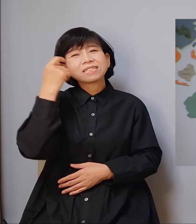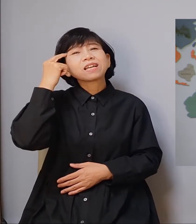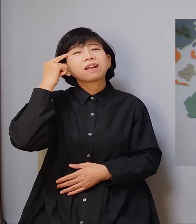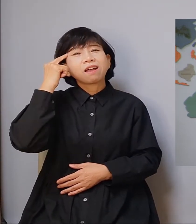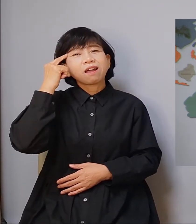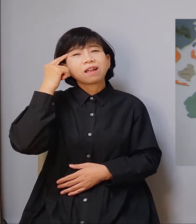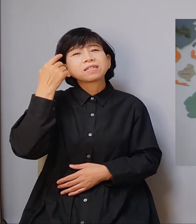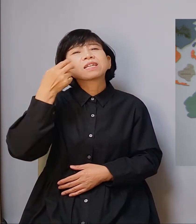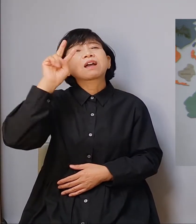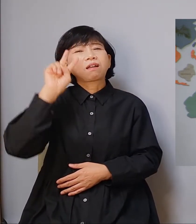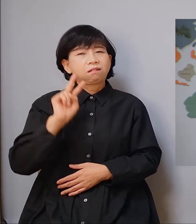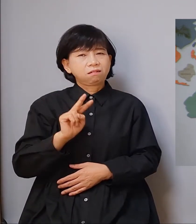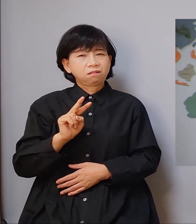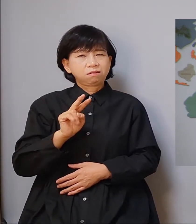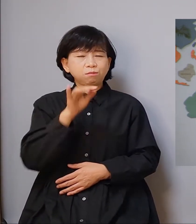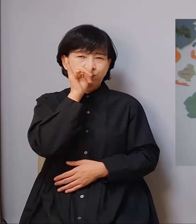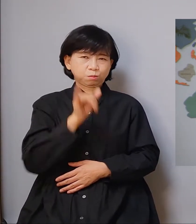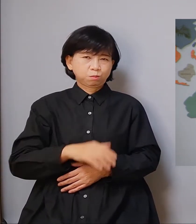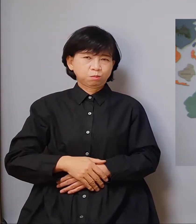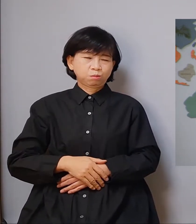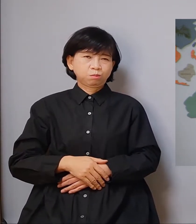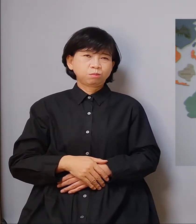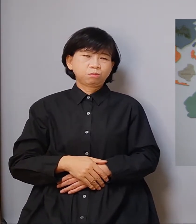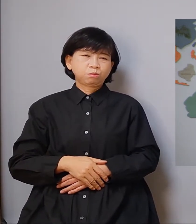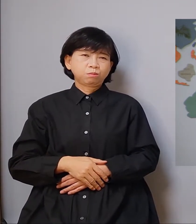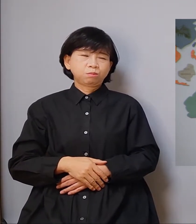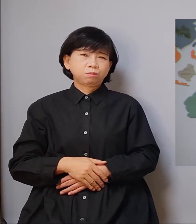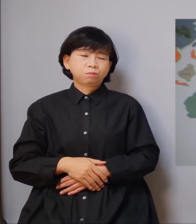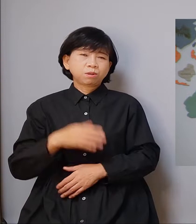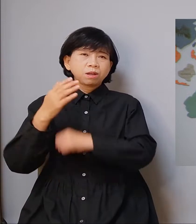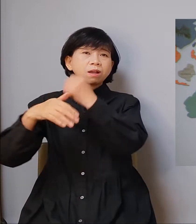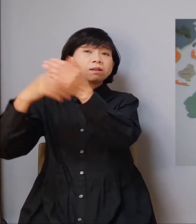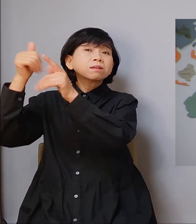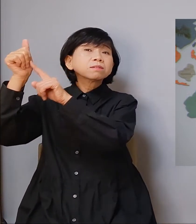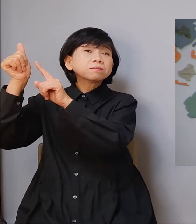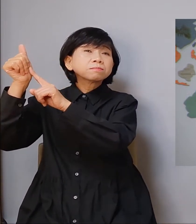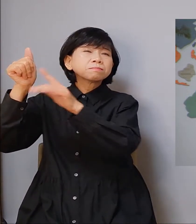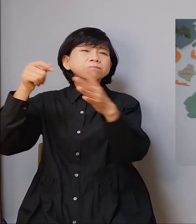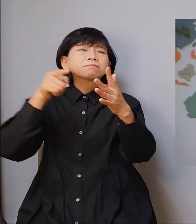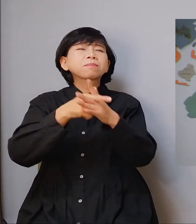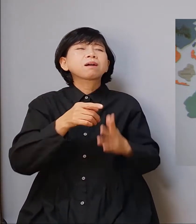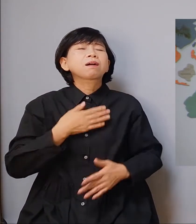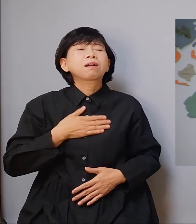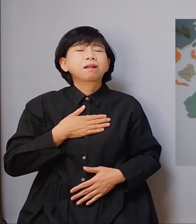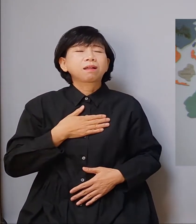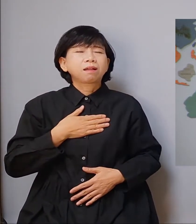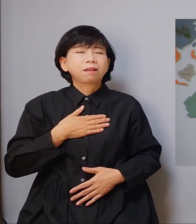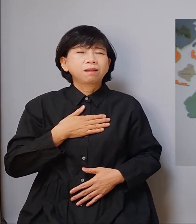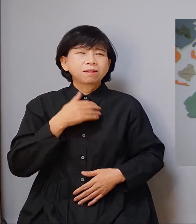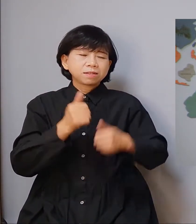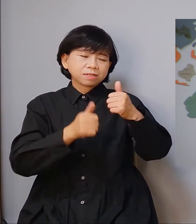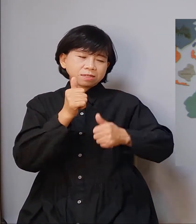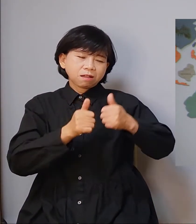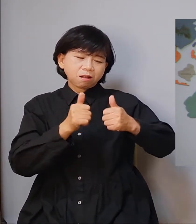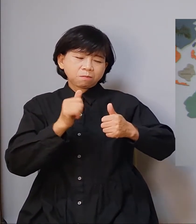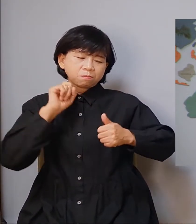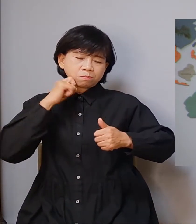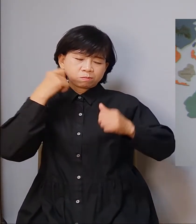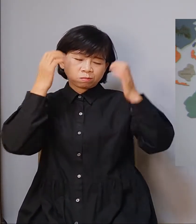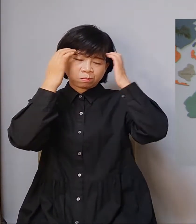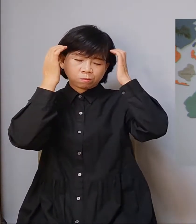생각할 수 있습니다. 하지만 하나님은 시험을 통해서, 시련을